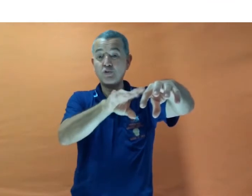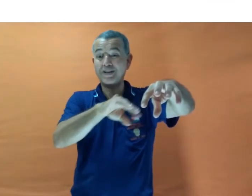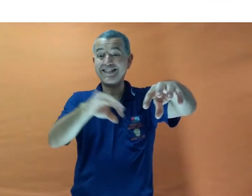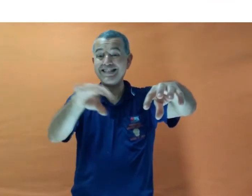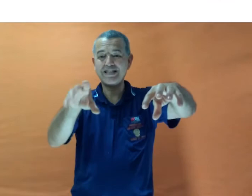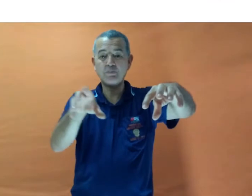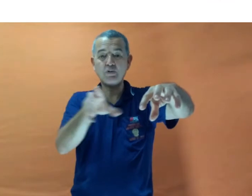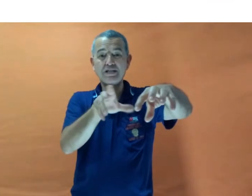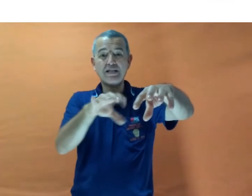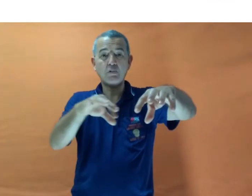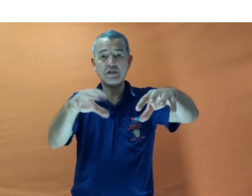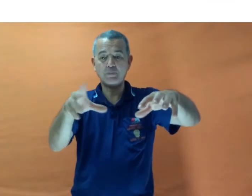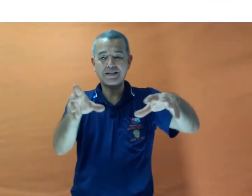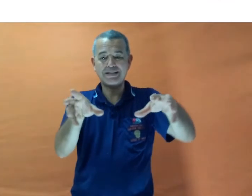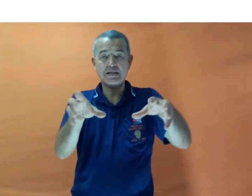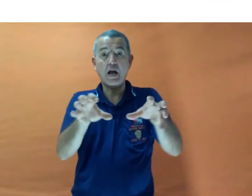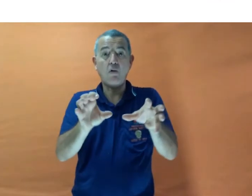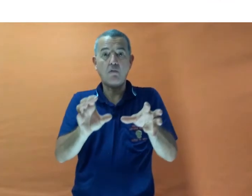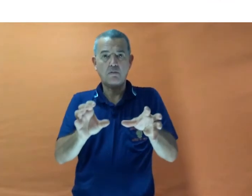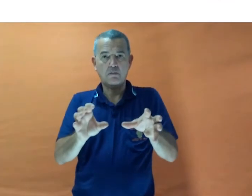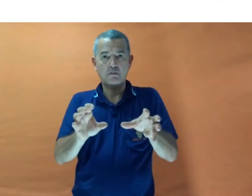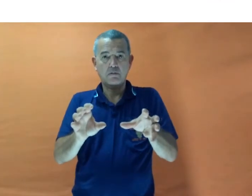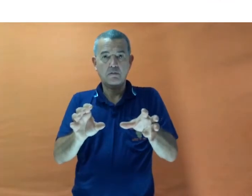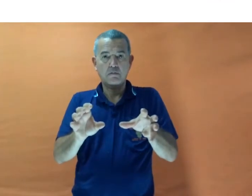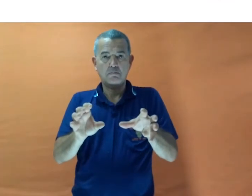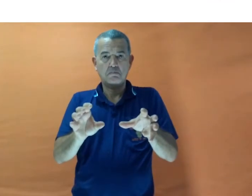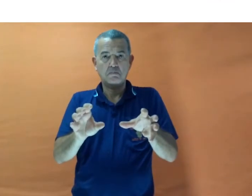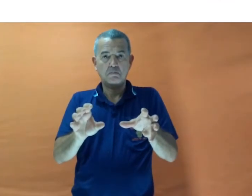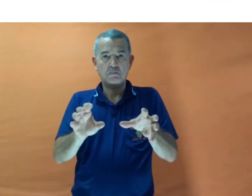Eu fiz uma distribuição espacial